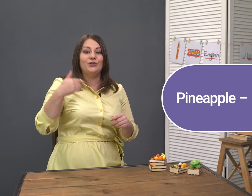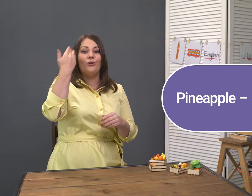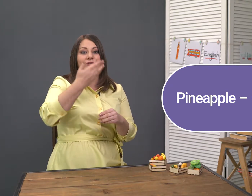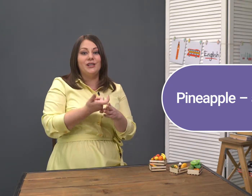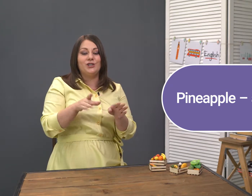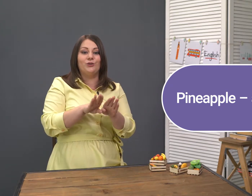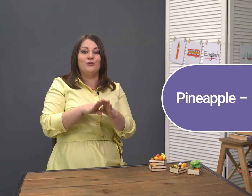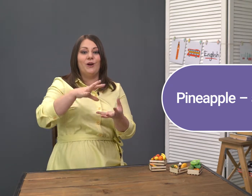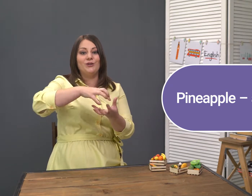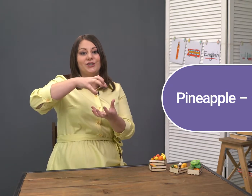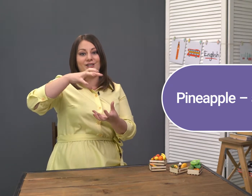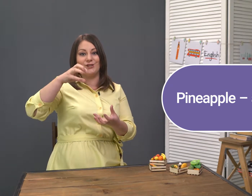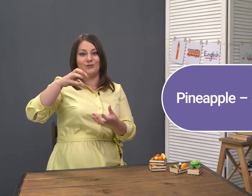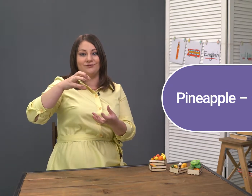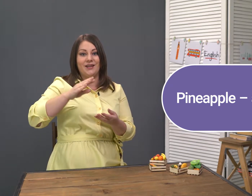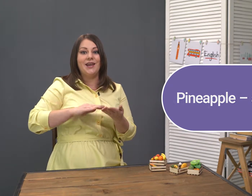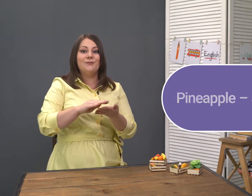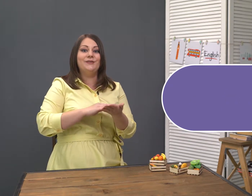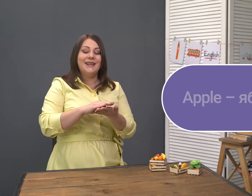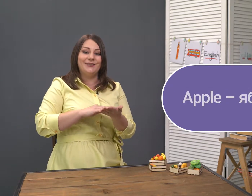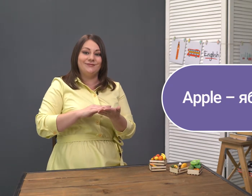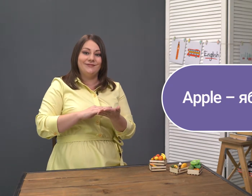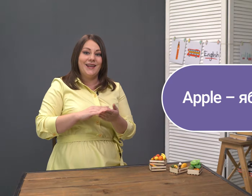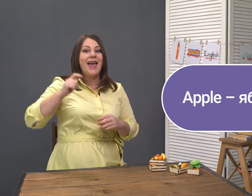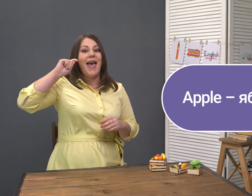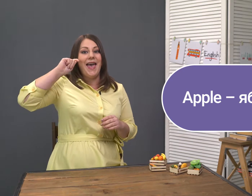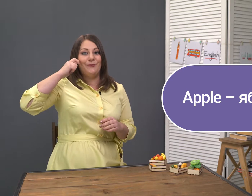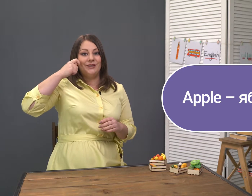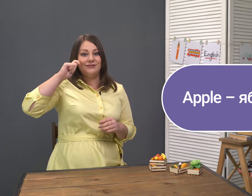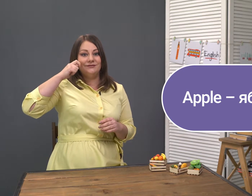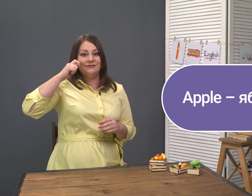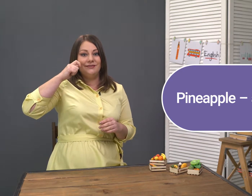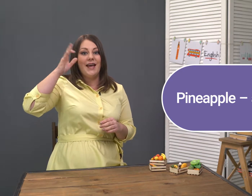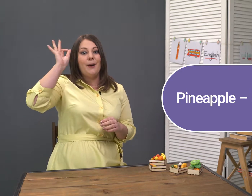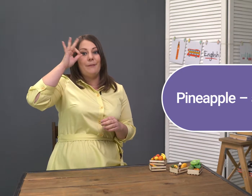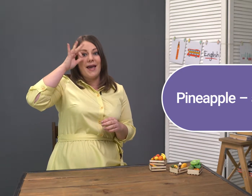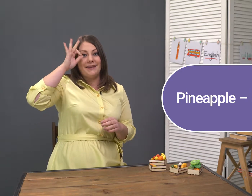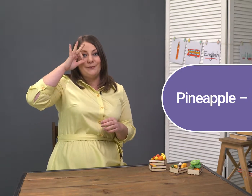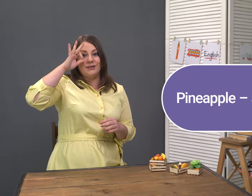что он внешне очень похож на шишку. Повторим. Apple. Pineapple.